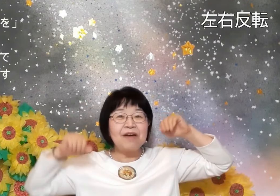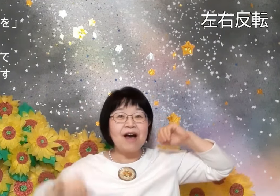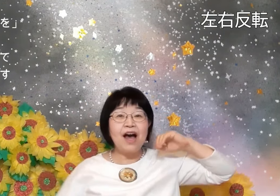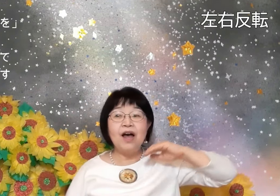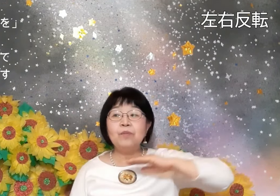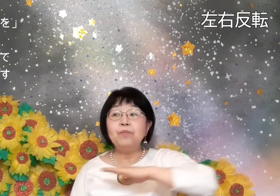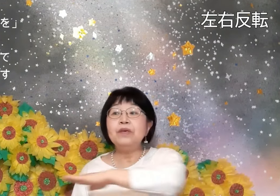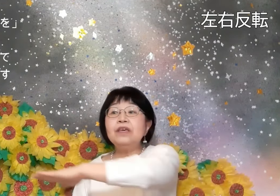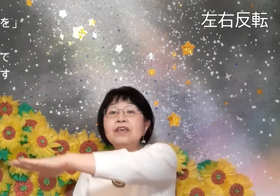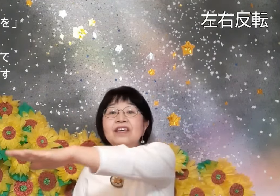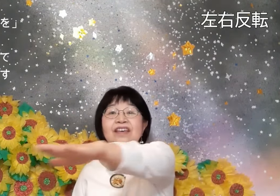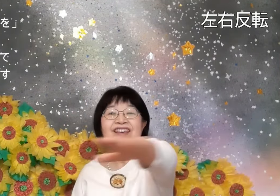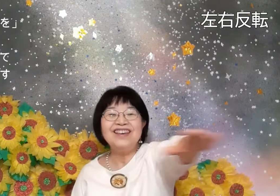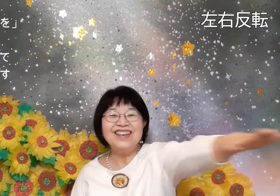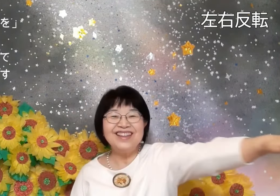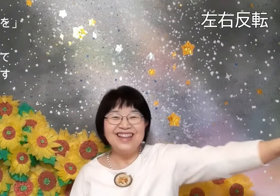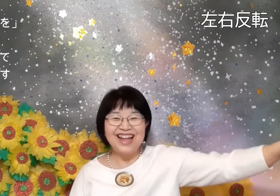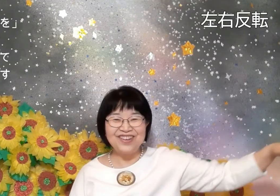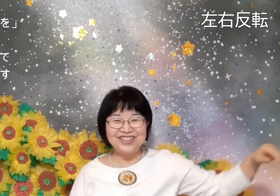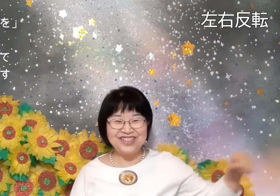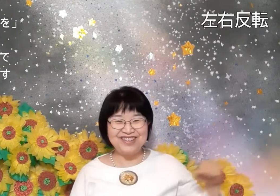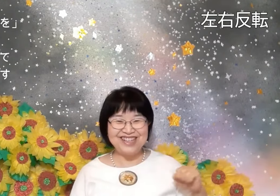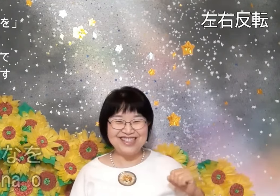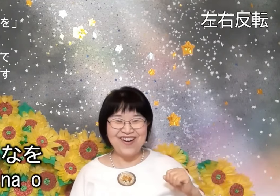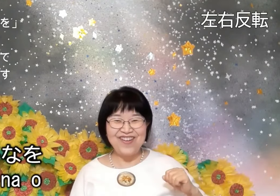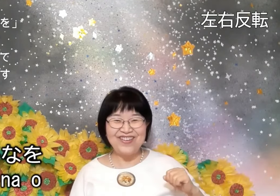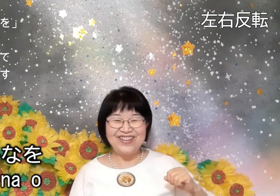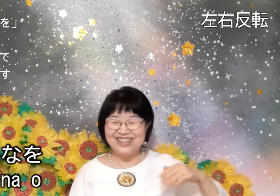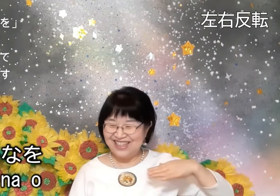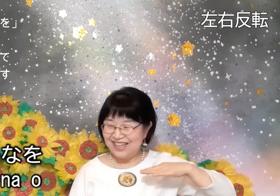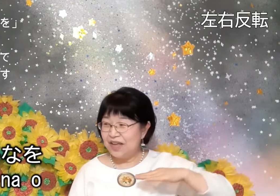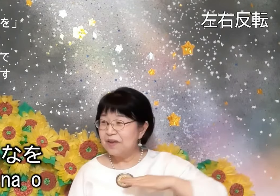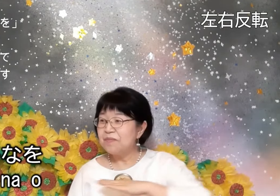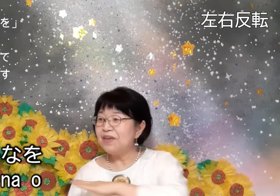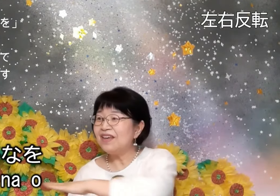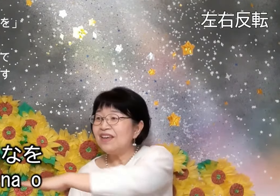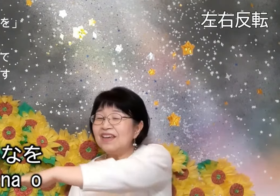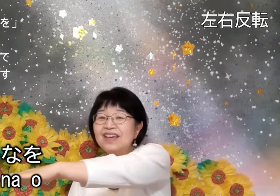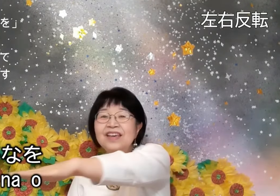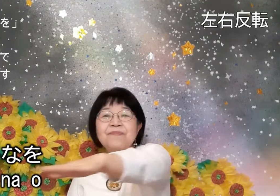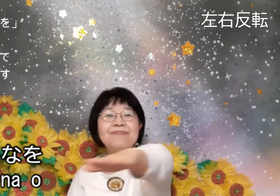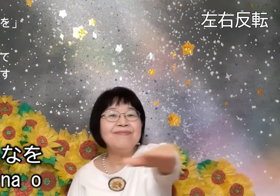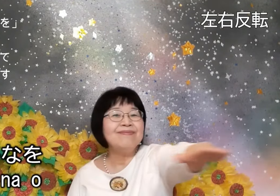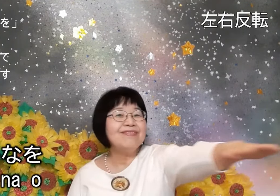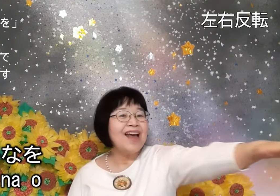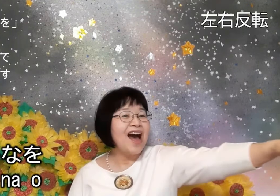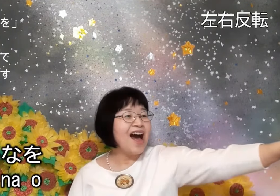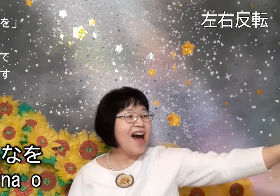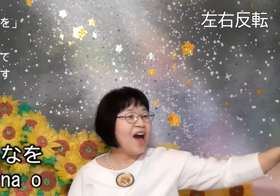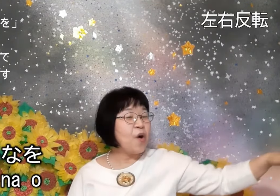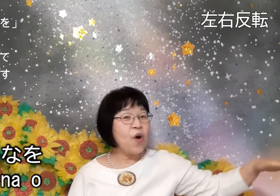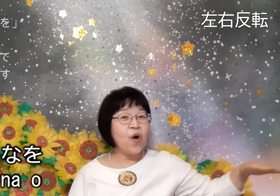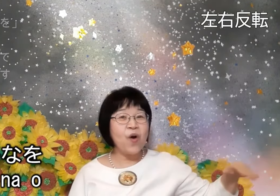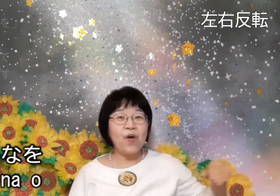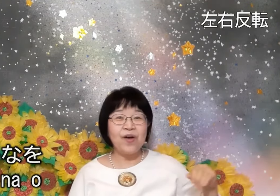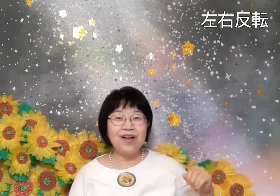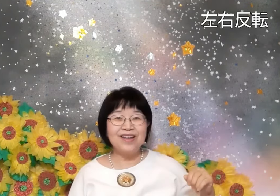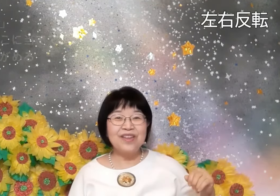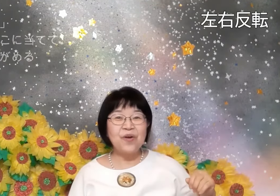はみんなという手話ですよ。 みんなを 遠く